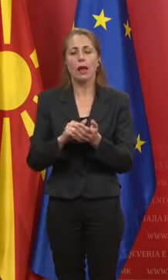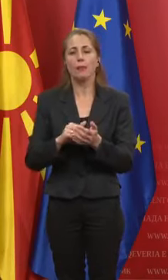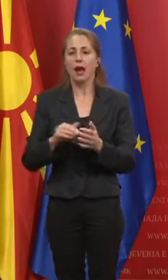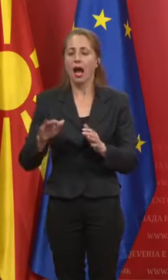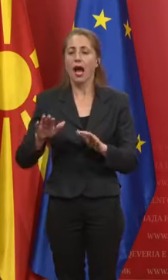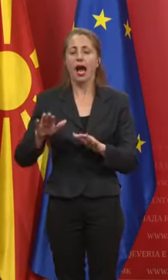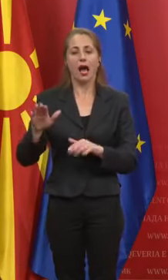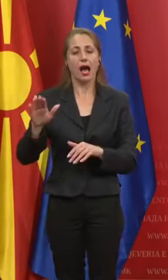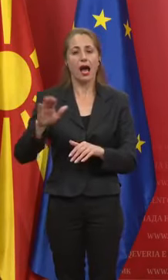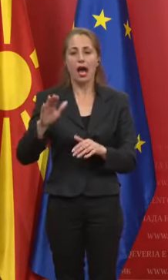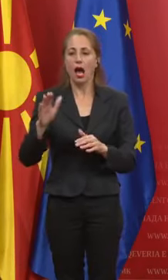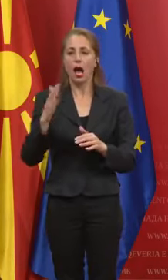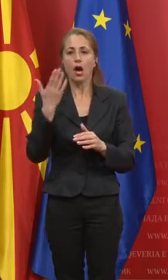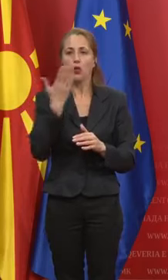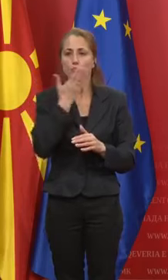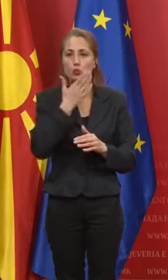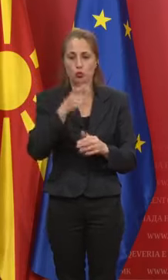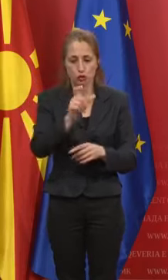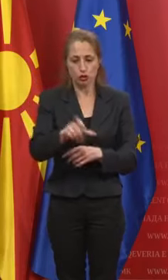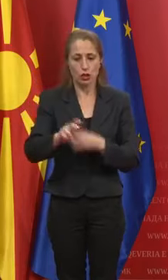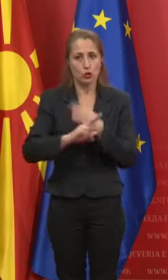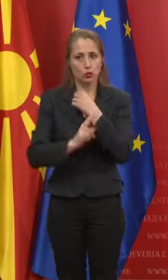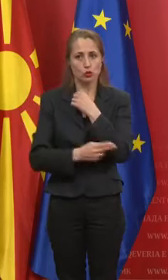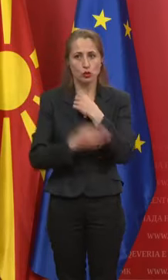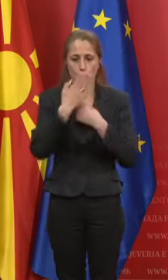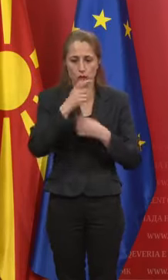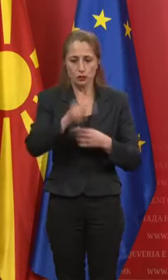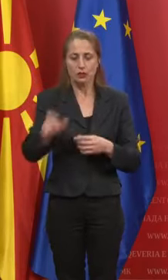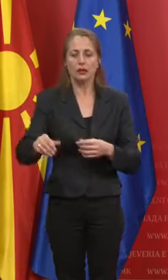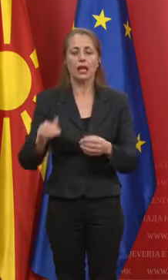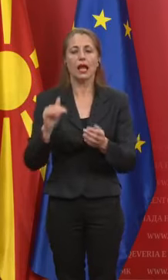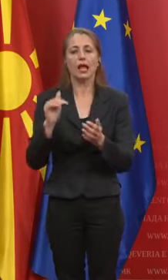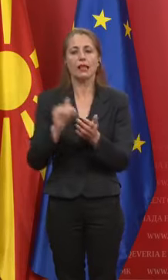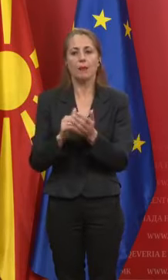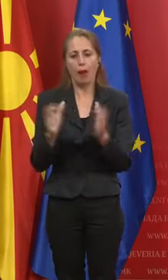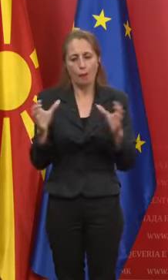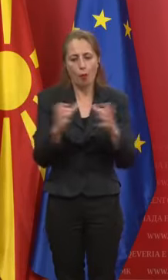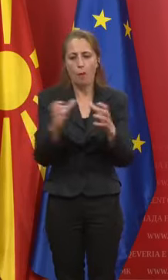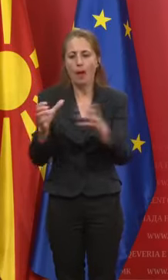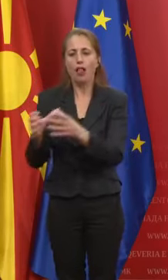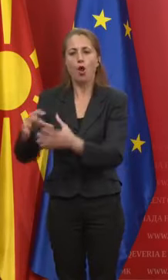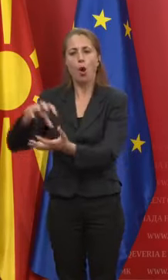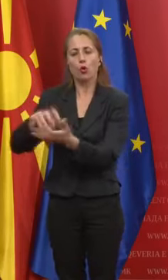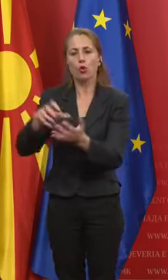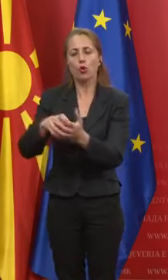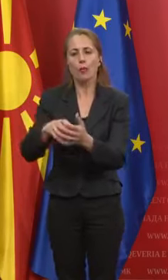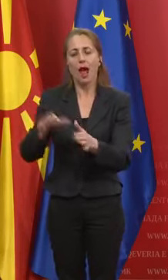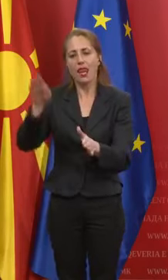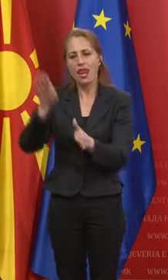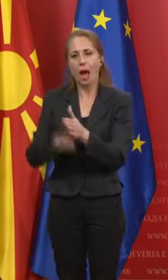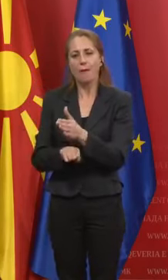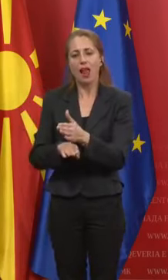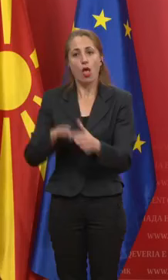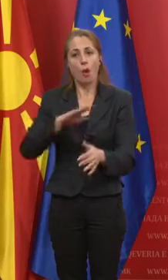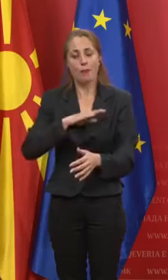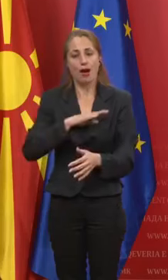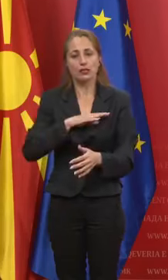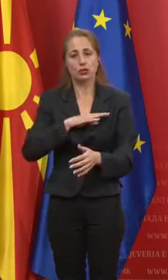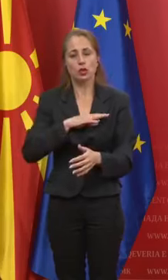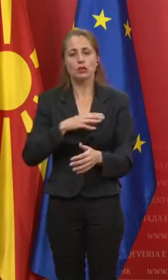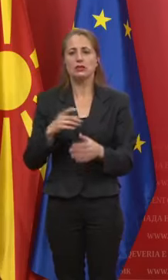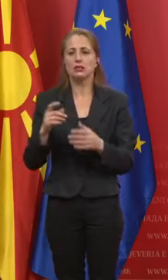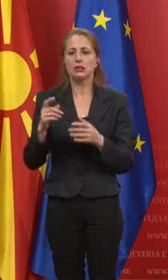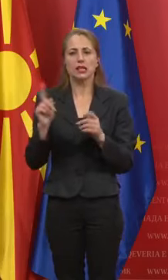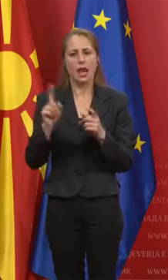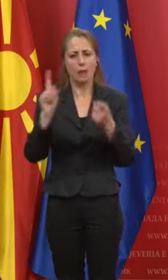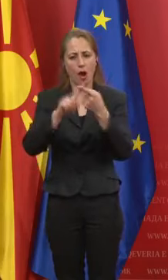оделат учениците, да се намала и ризикот од контакти, за да немаме